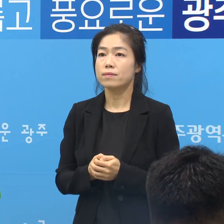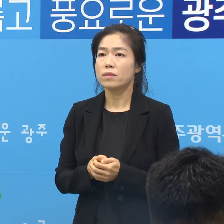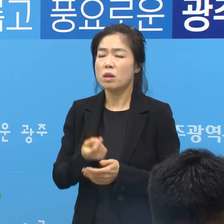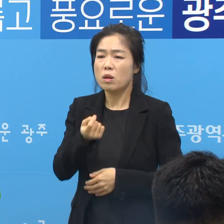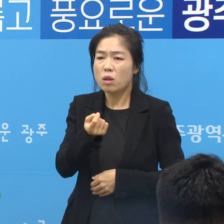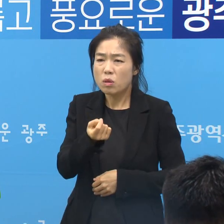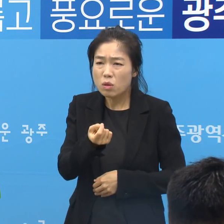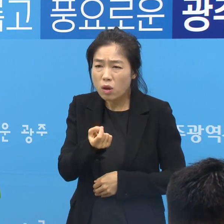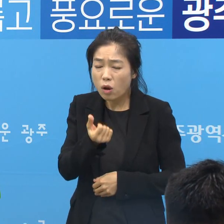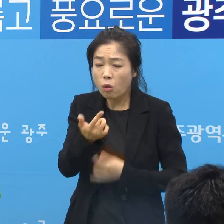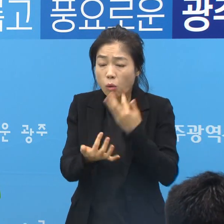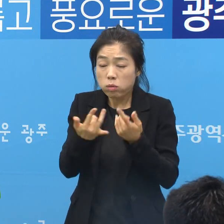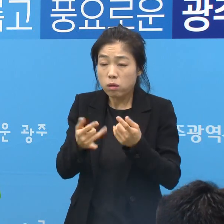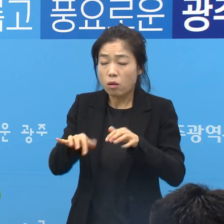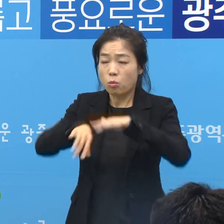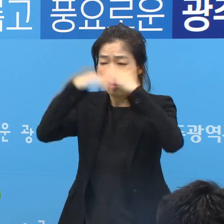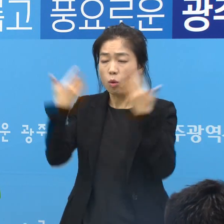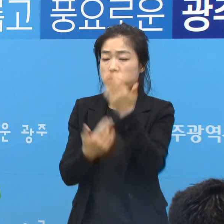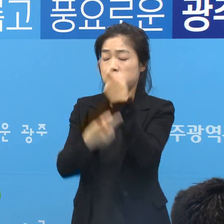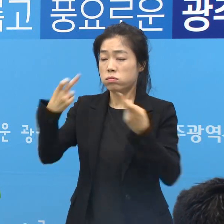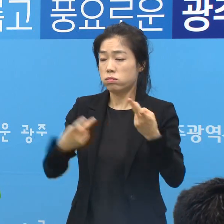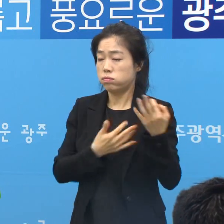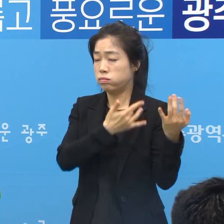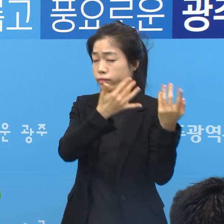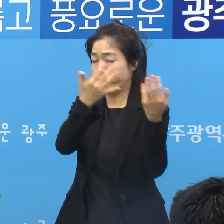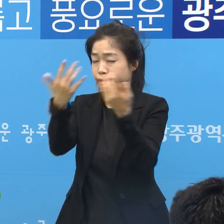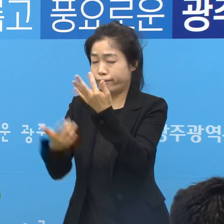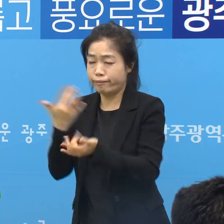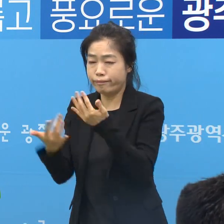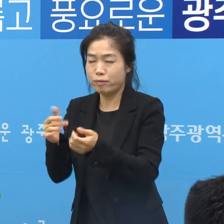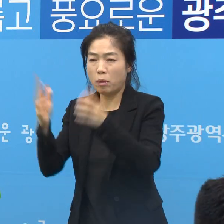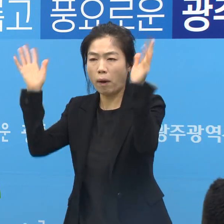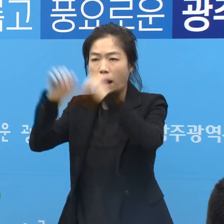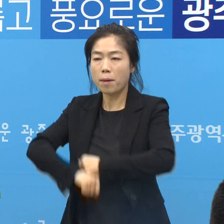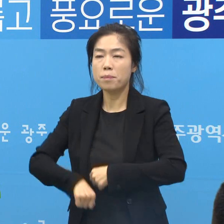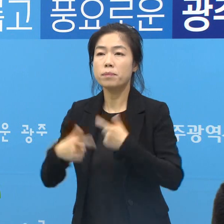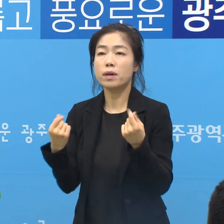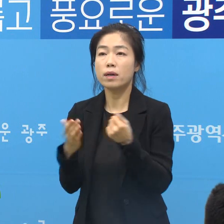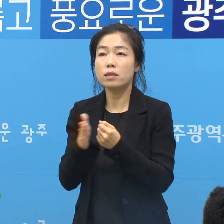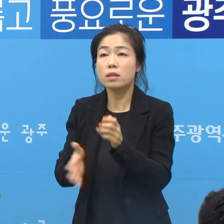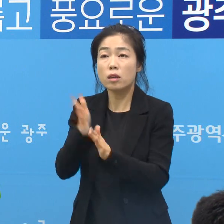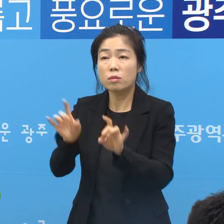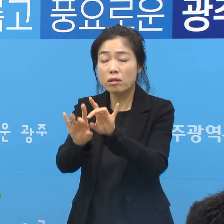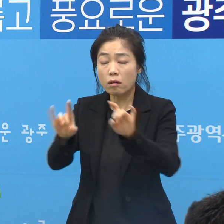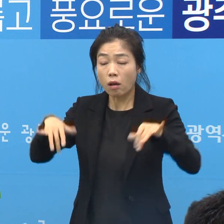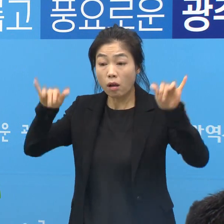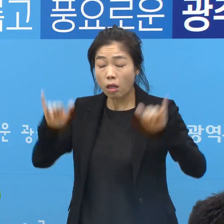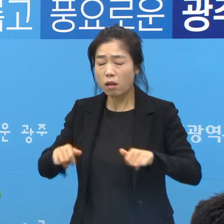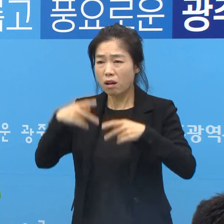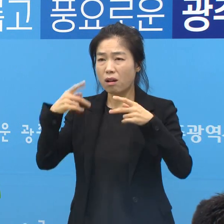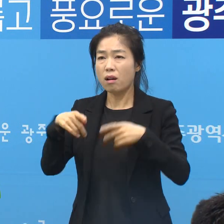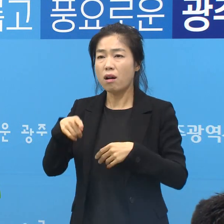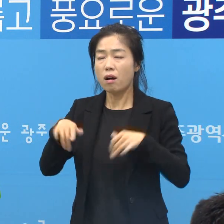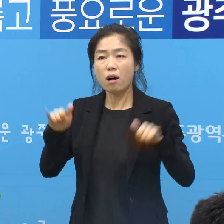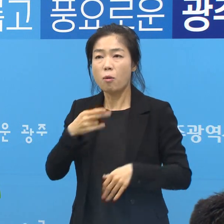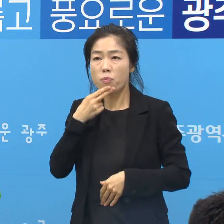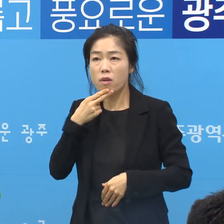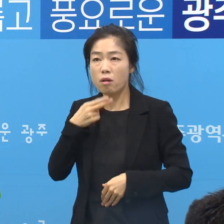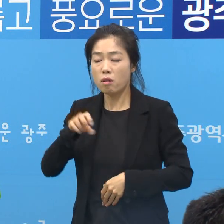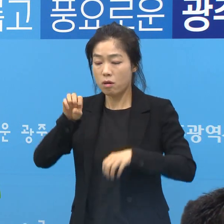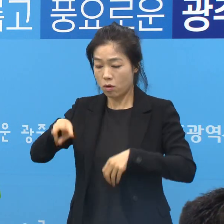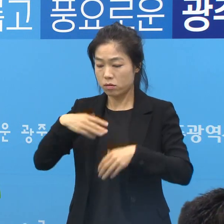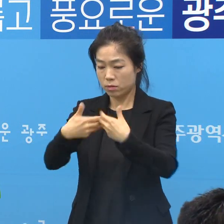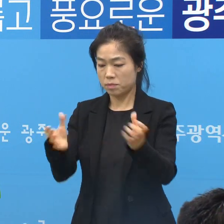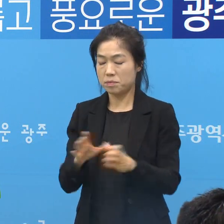작은 불씨 하나가 온 산을 불태워 없애는 것처럼 시민 개개인의 방심이 광주 공동체의